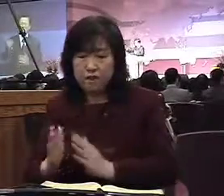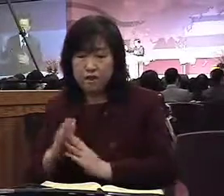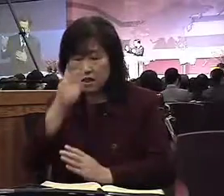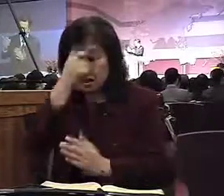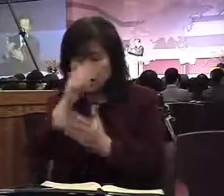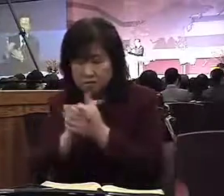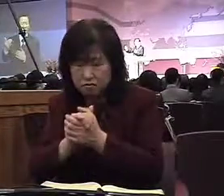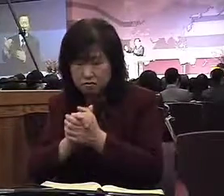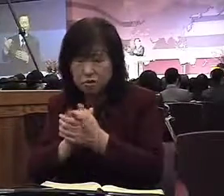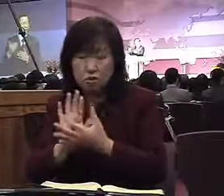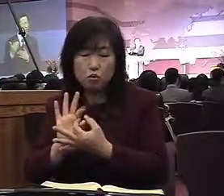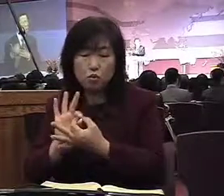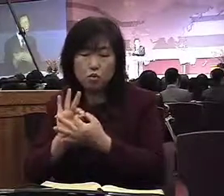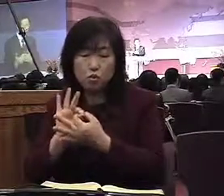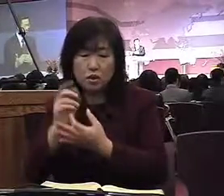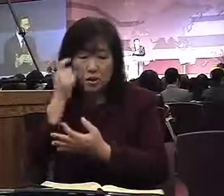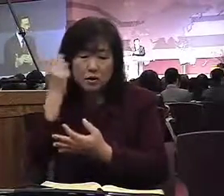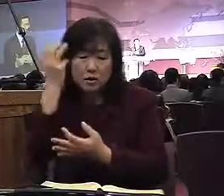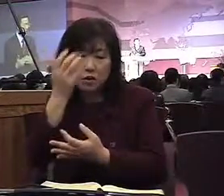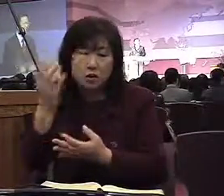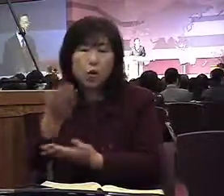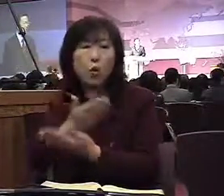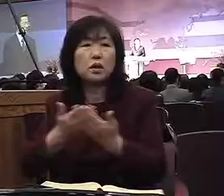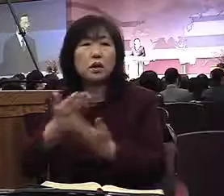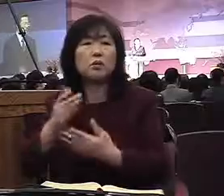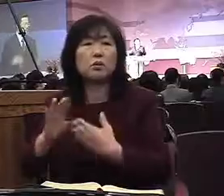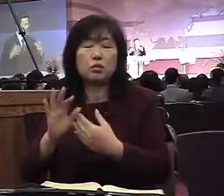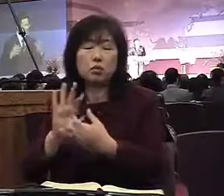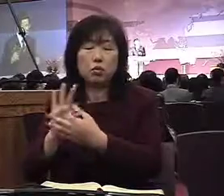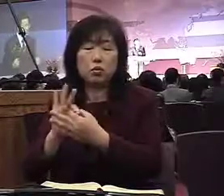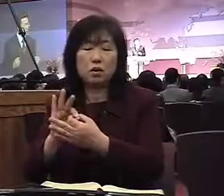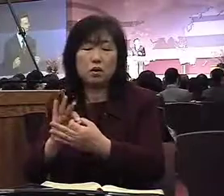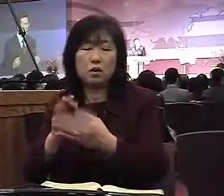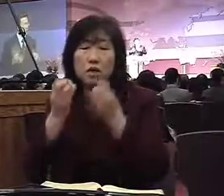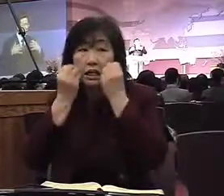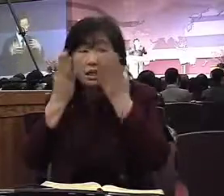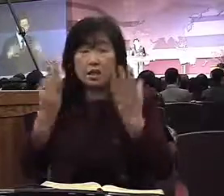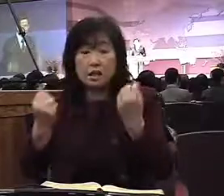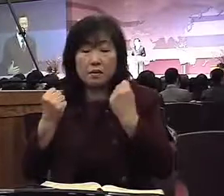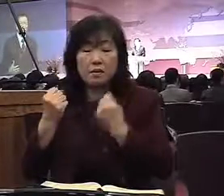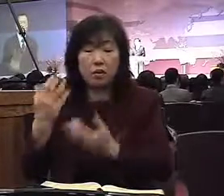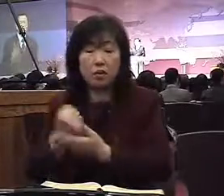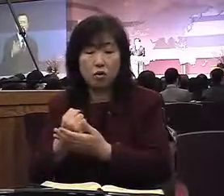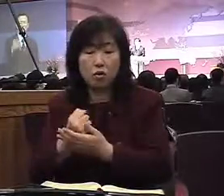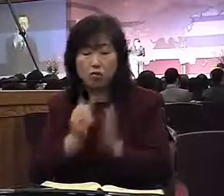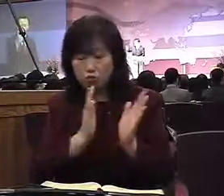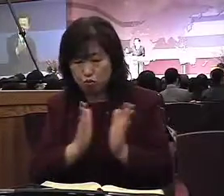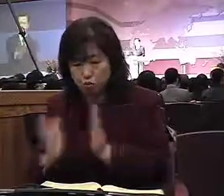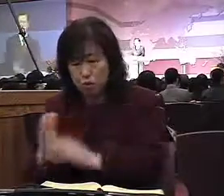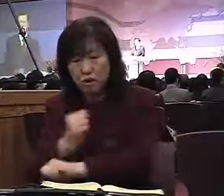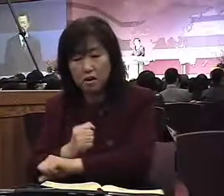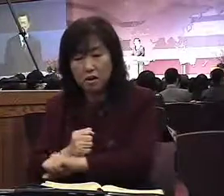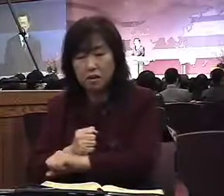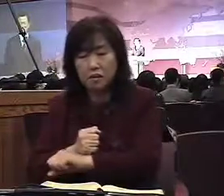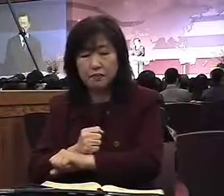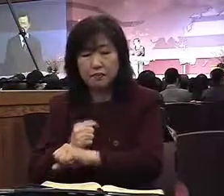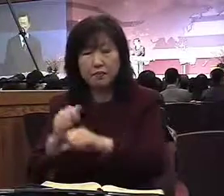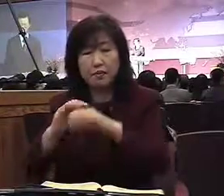통하여 성령님과 교제함을 통해서 우리는 세임을 얻고 무장을 해서 나갈 수가